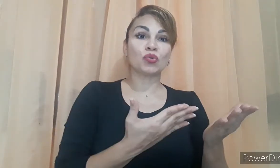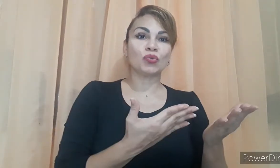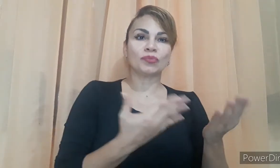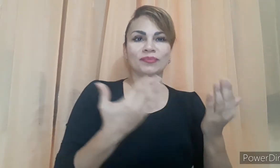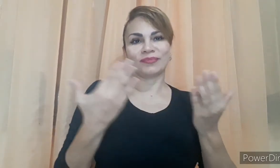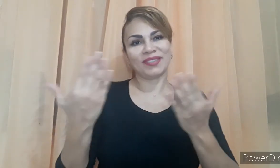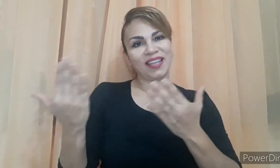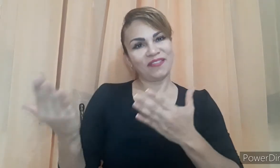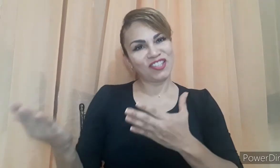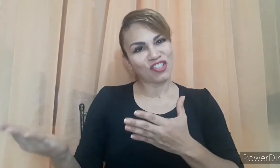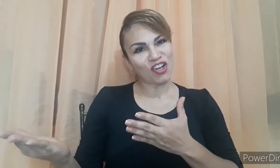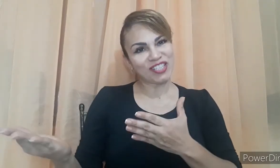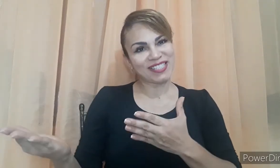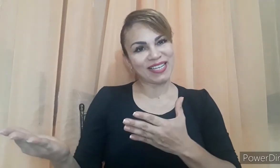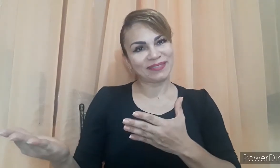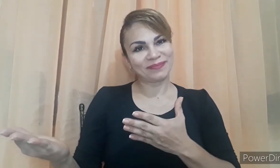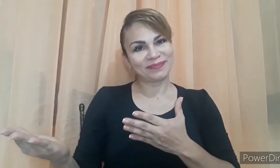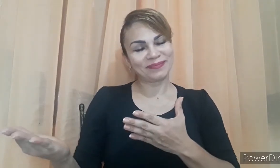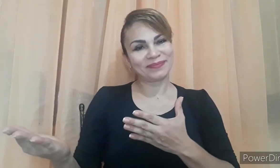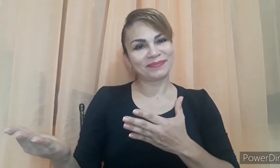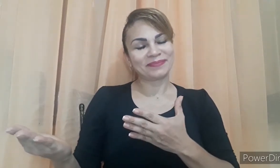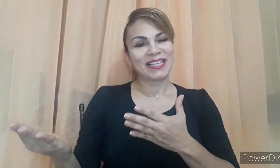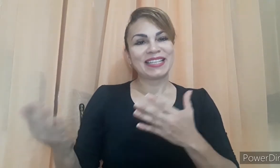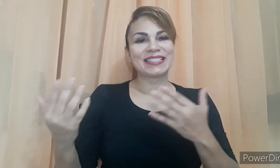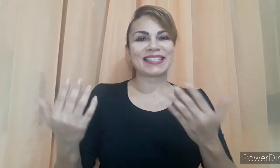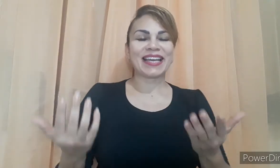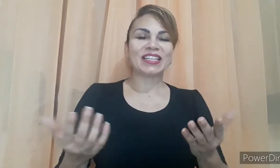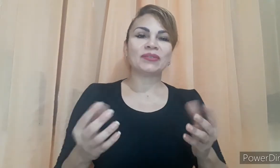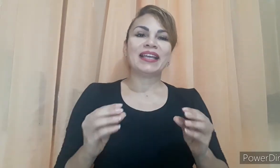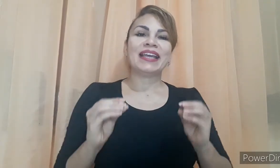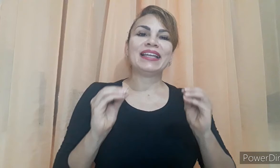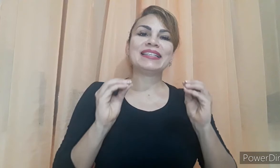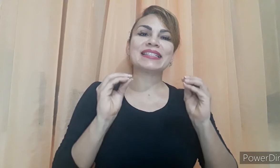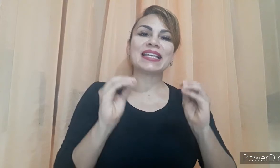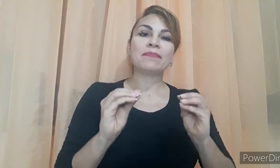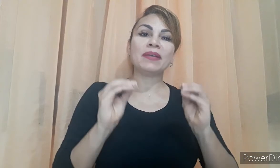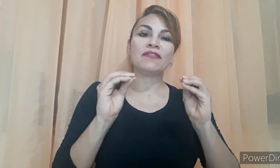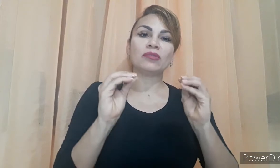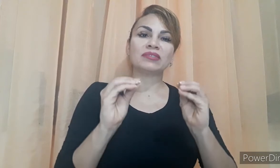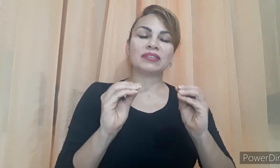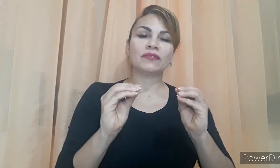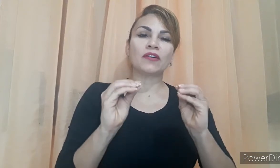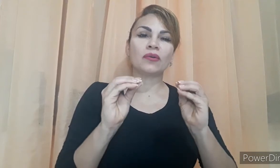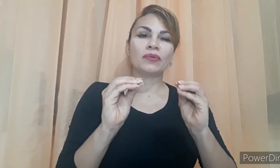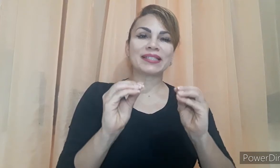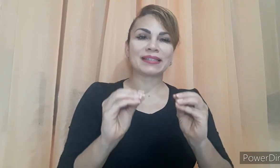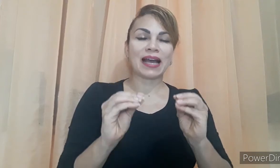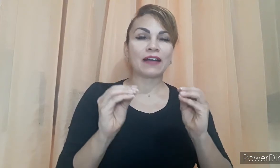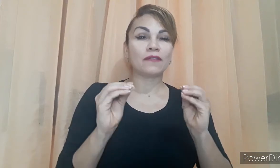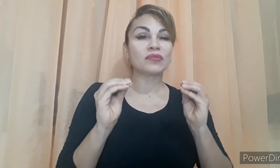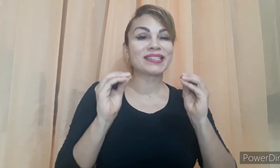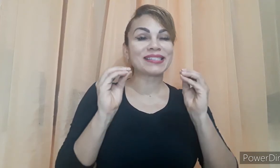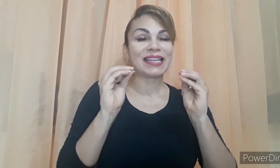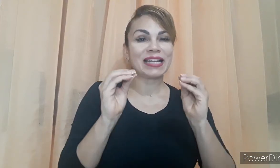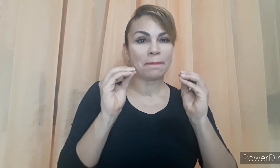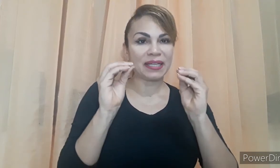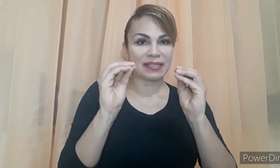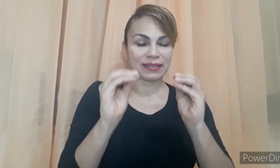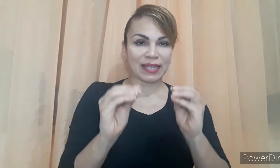invejoso, invejosa, certo? Eles sempre vão ser